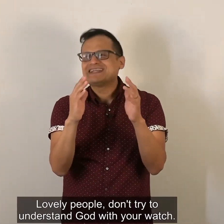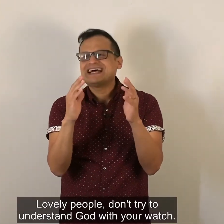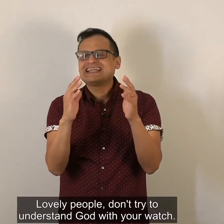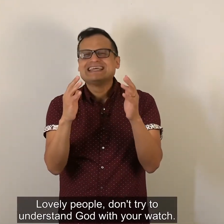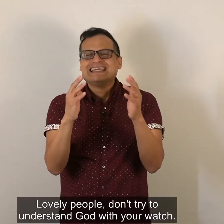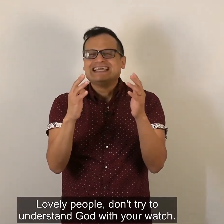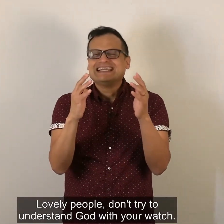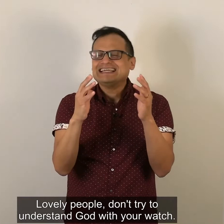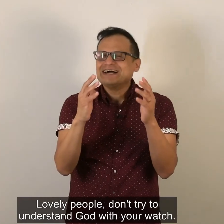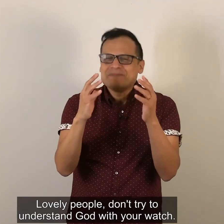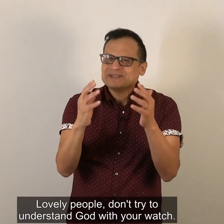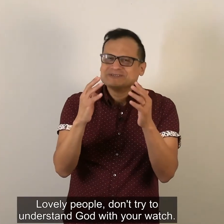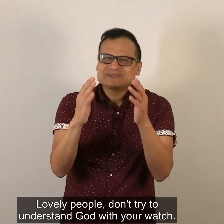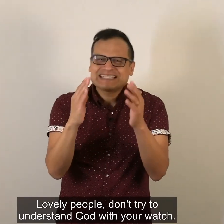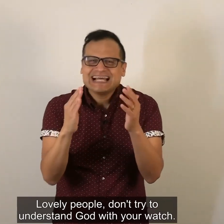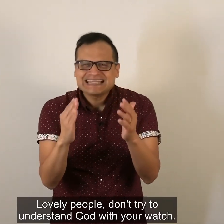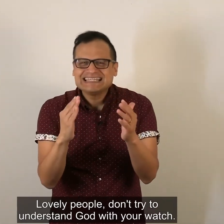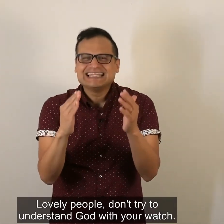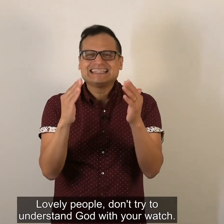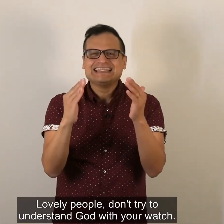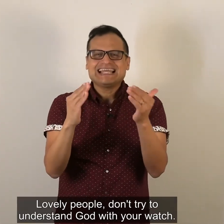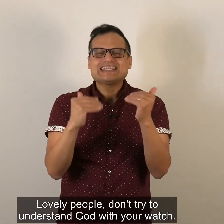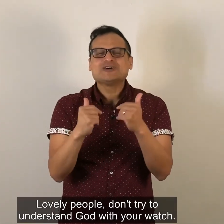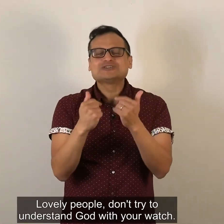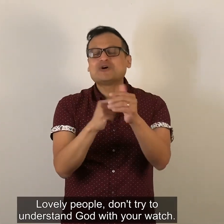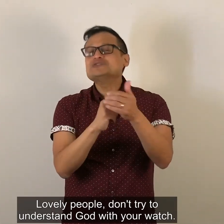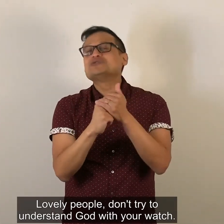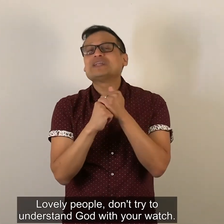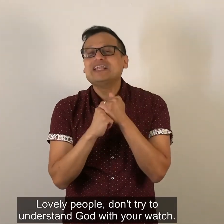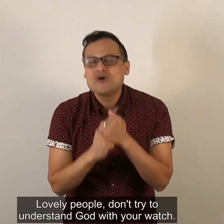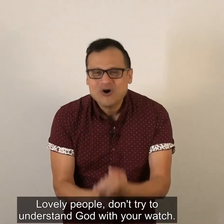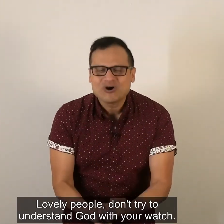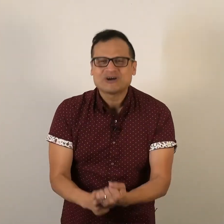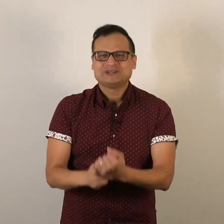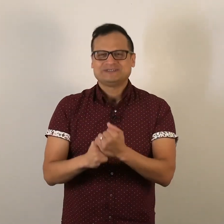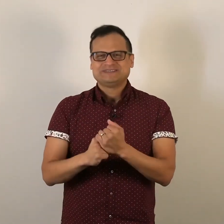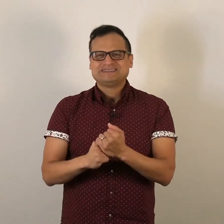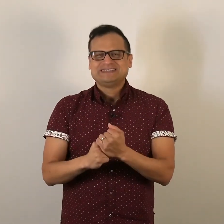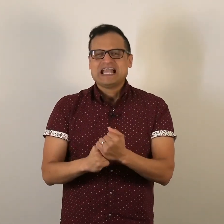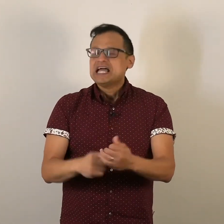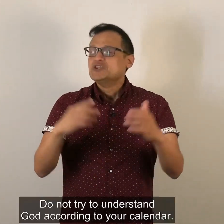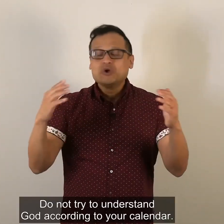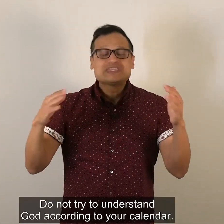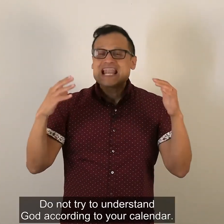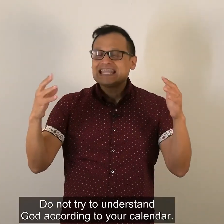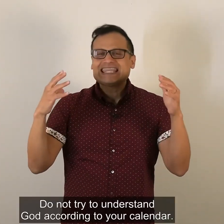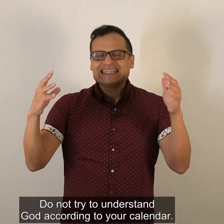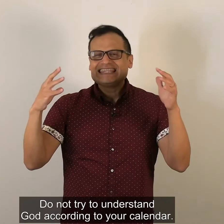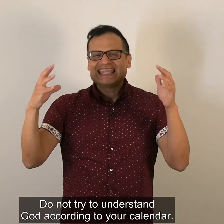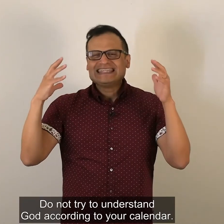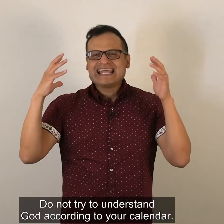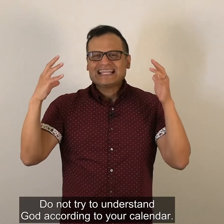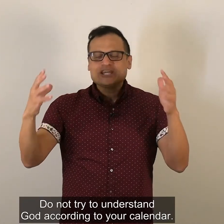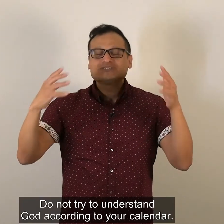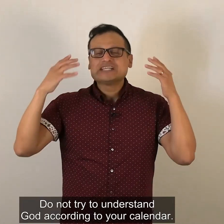verdad, amados, no traten de entender a Dios con su reloj. No traten de entender a Dios según